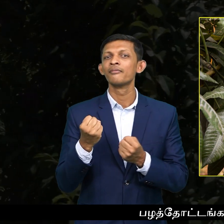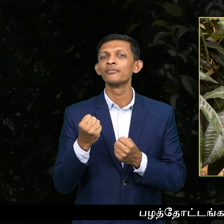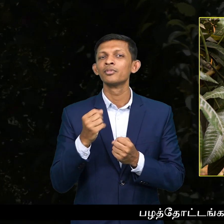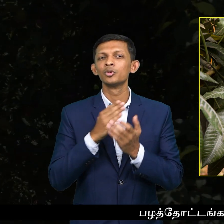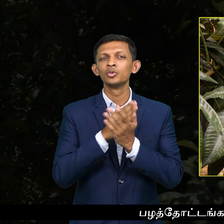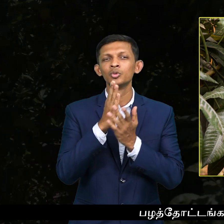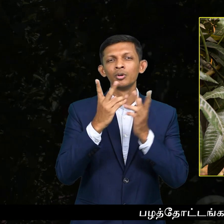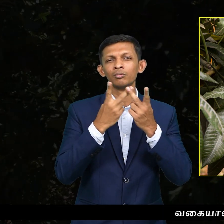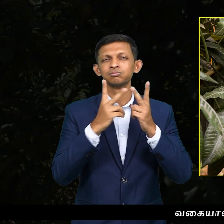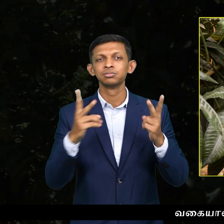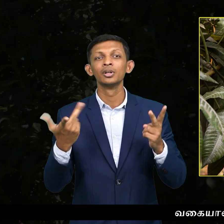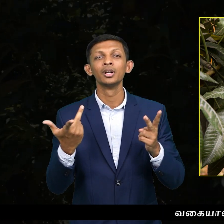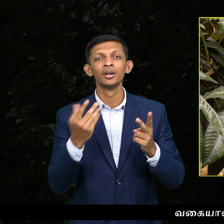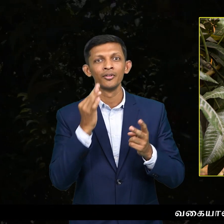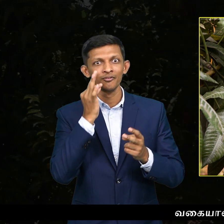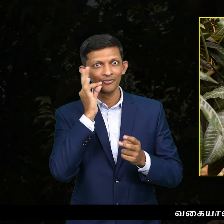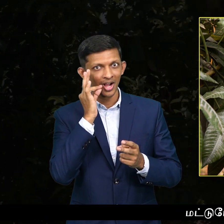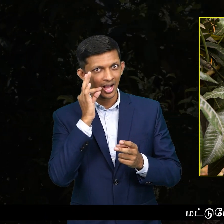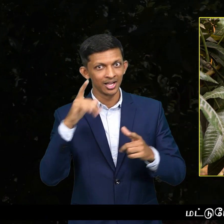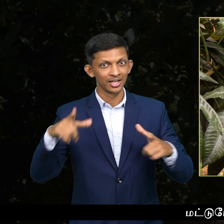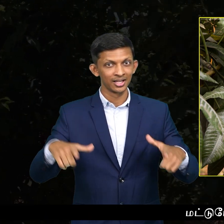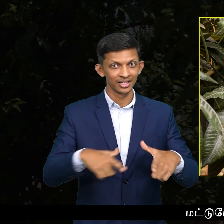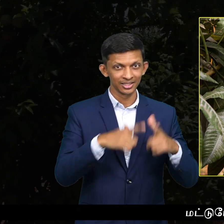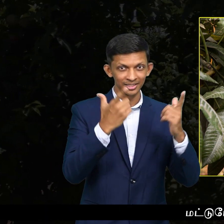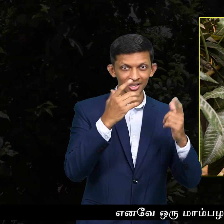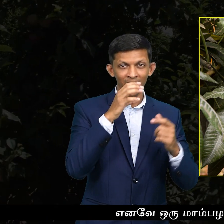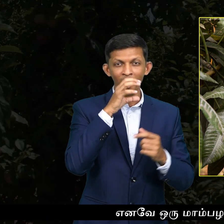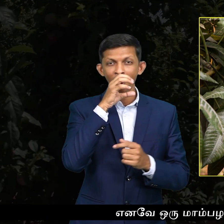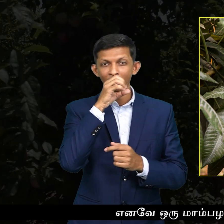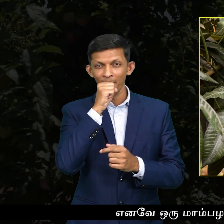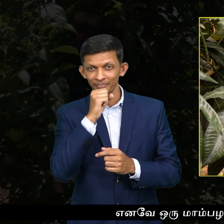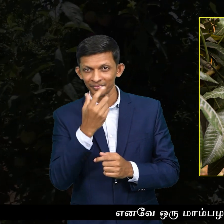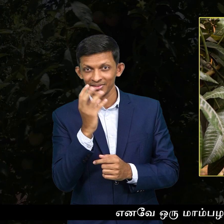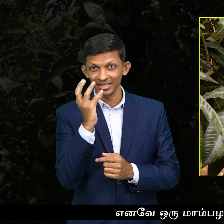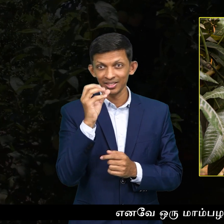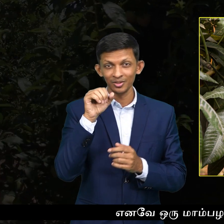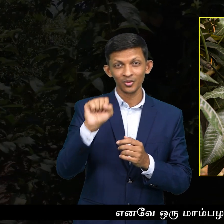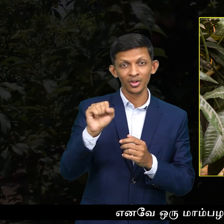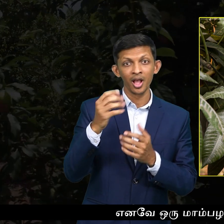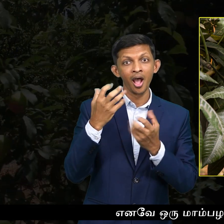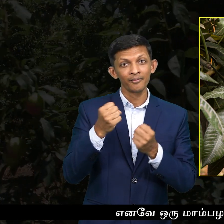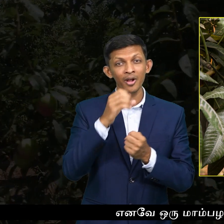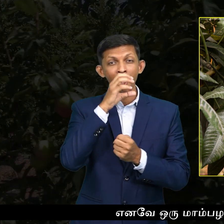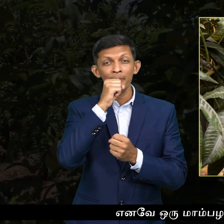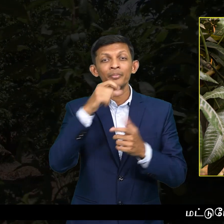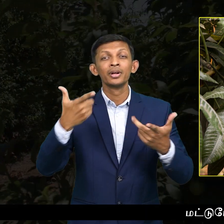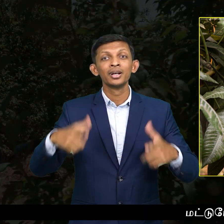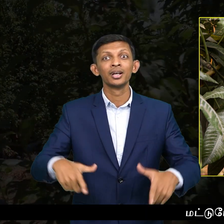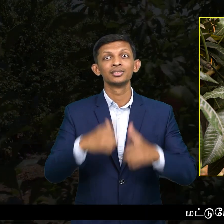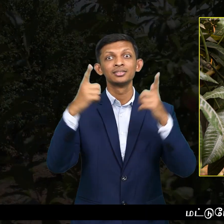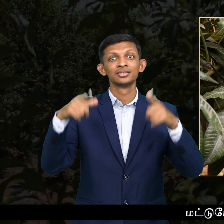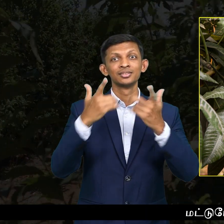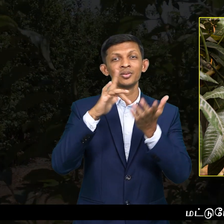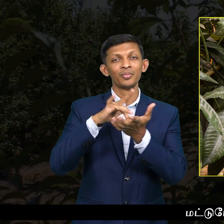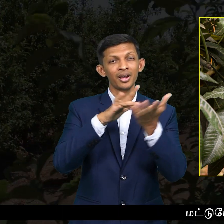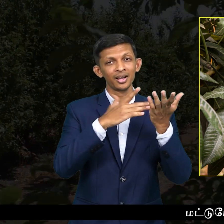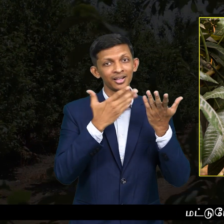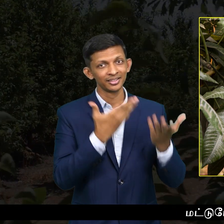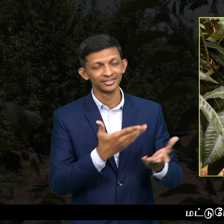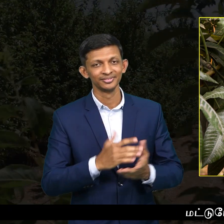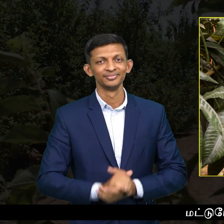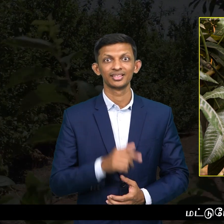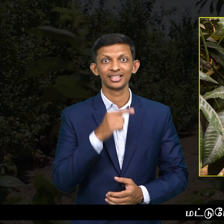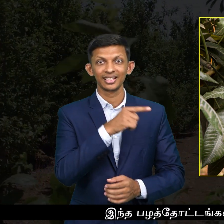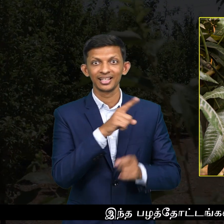பழந்தோட்டங்களில் பொதுவாக ஒரு வகையான பழமரங்கள் மட்டுமே இருக்கும். எனவே ஒரு மாம்பழ தோட்டத்தில் மாமரங்கள் மட்டுமே